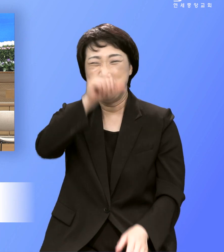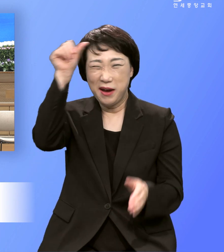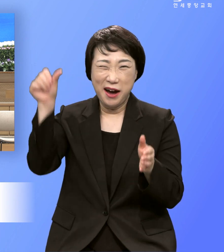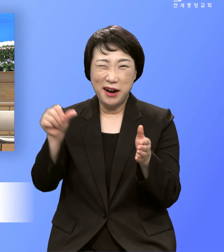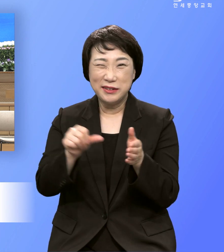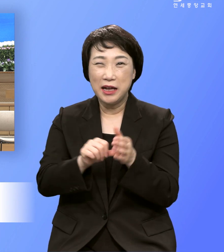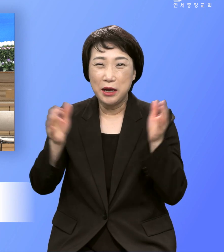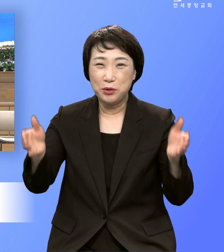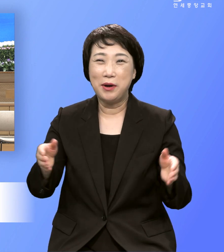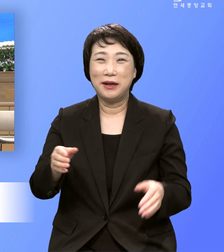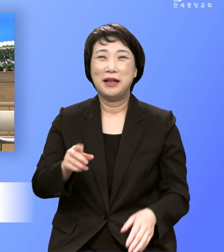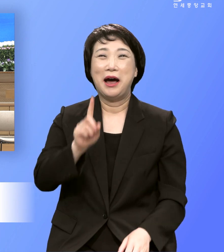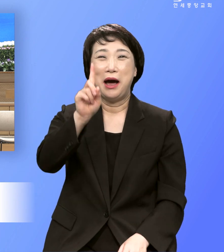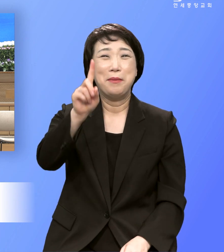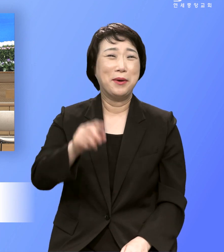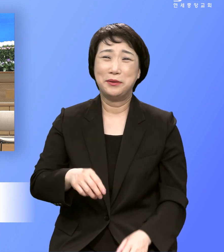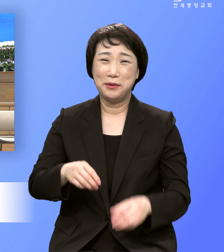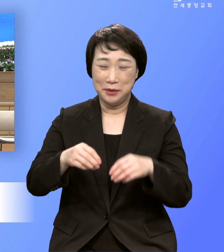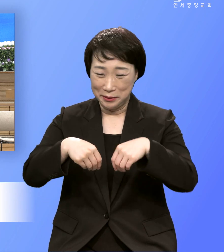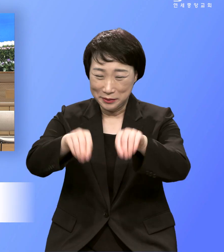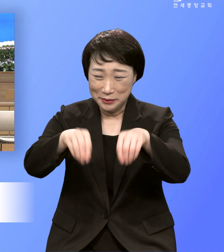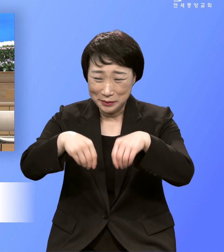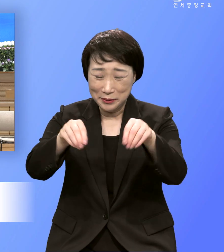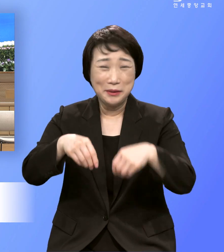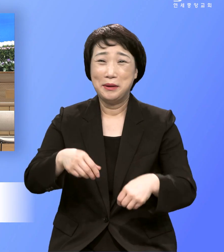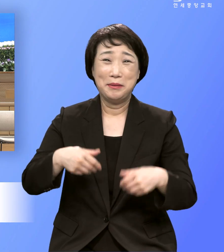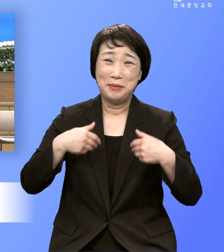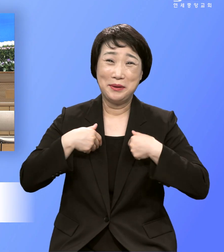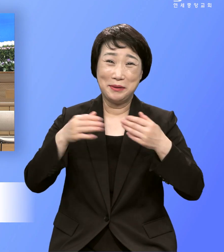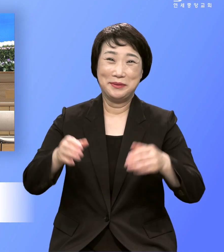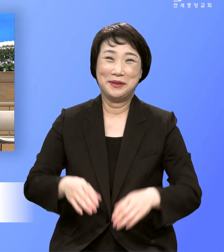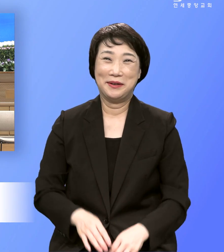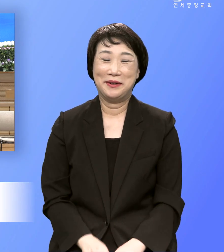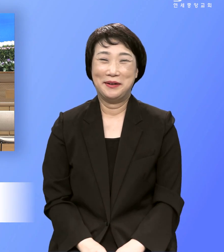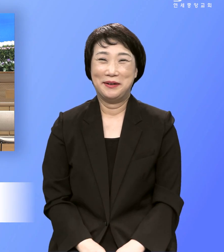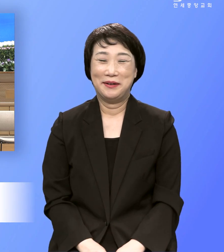평생 동안 한 번도 안 갈아 쓰는 가위예요.